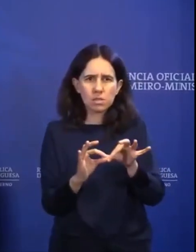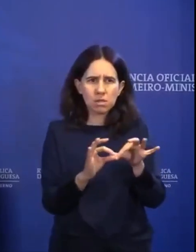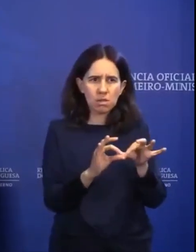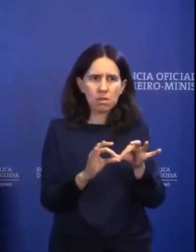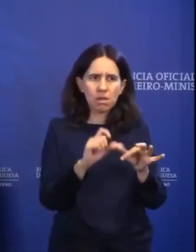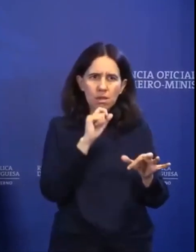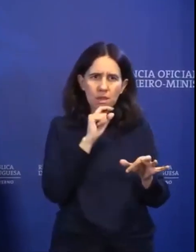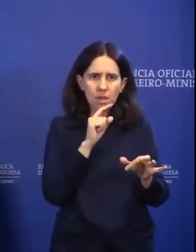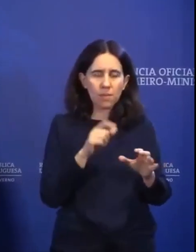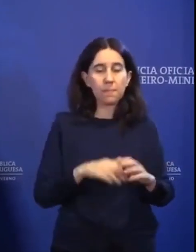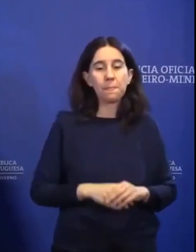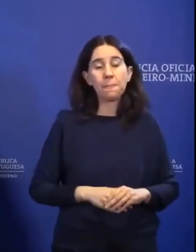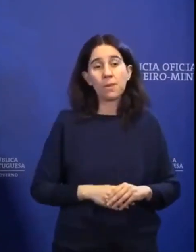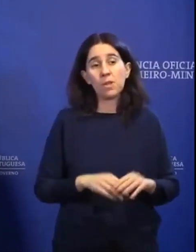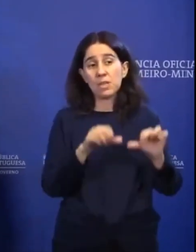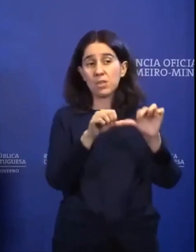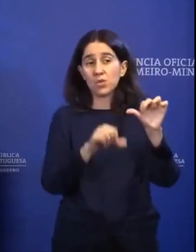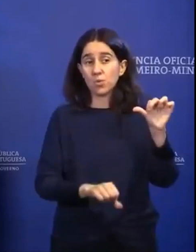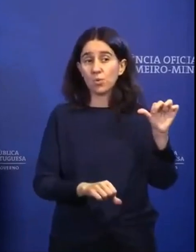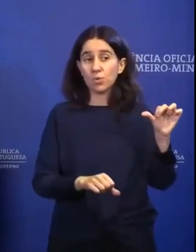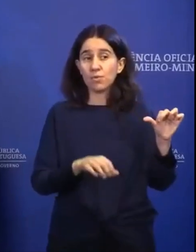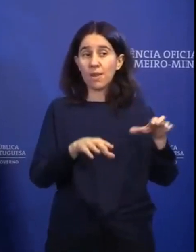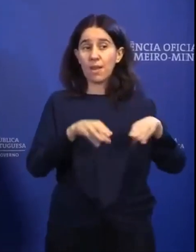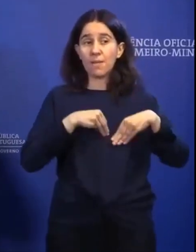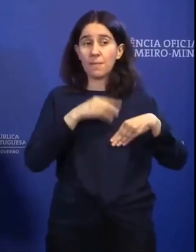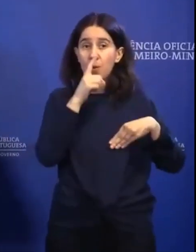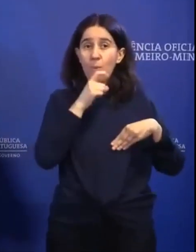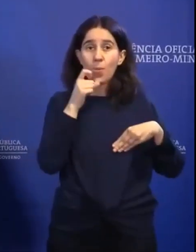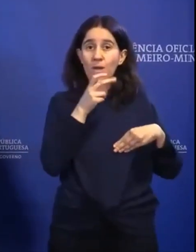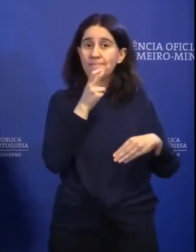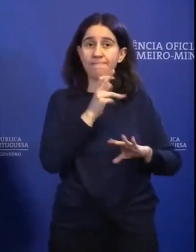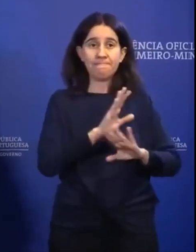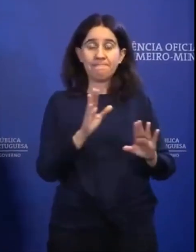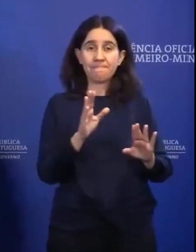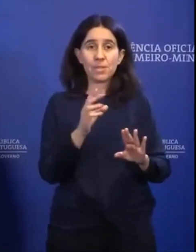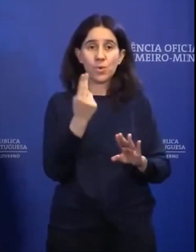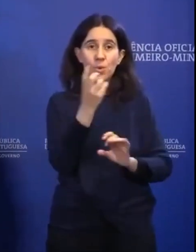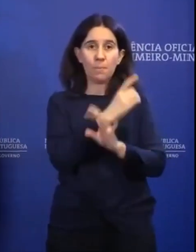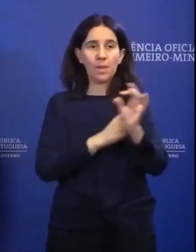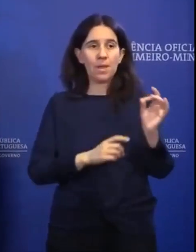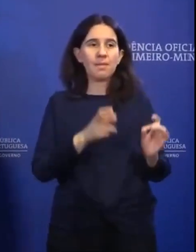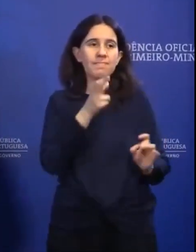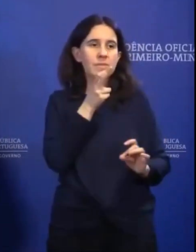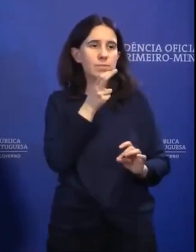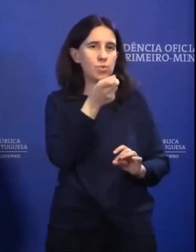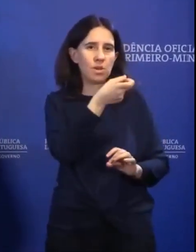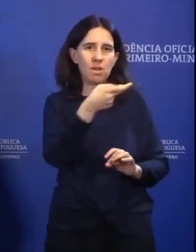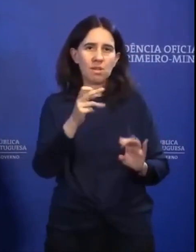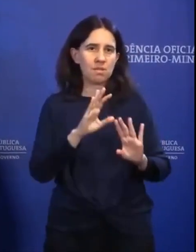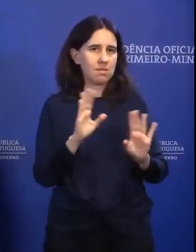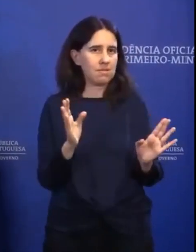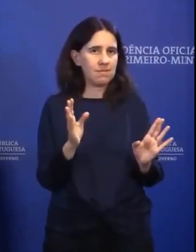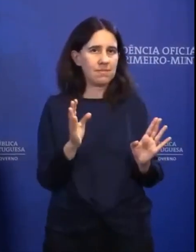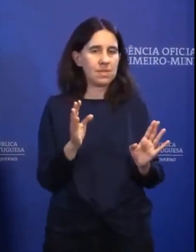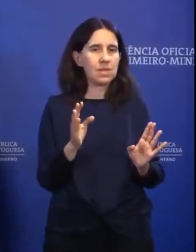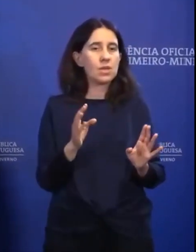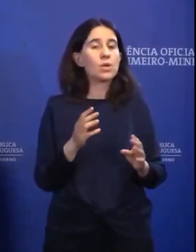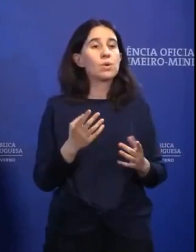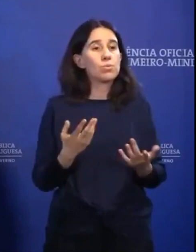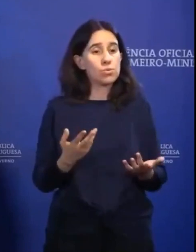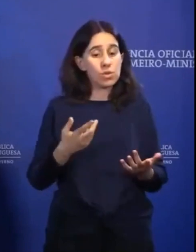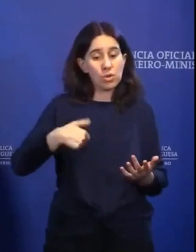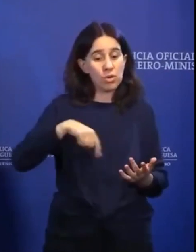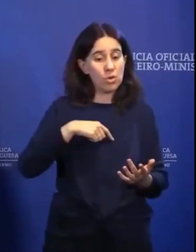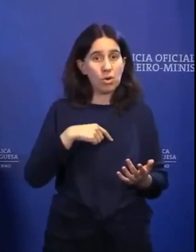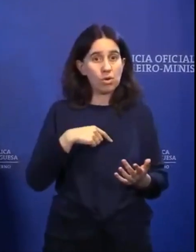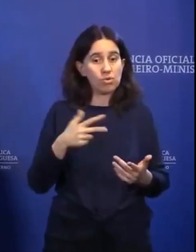claro que esse discurso é repugnante do carro de união europeia e as pessoas é mesmo esta rico grande porque